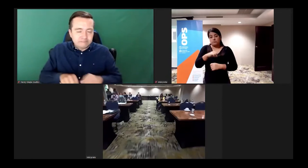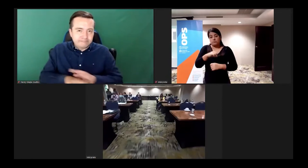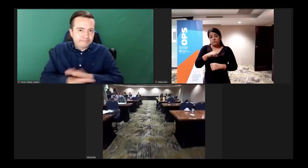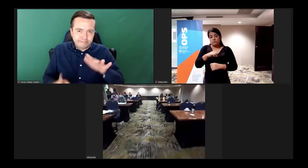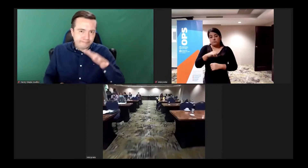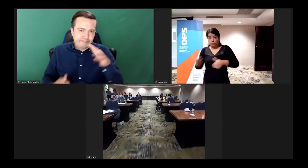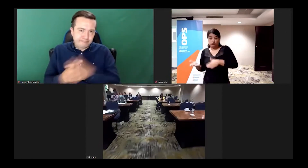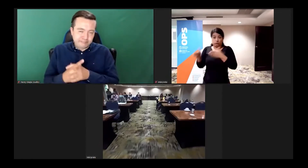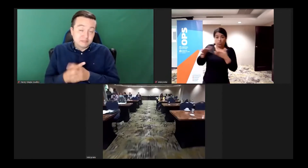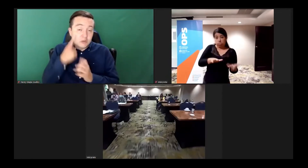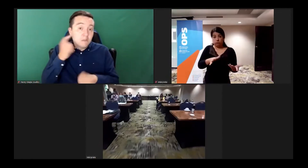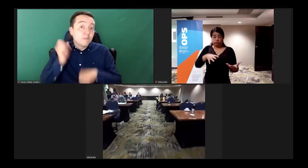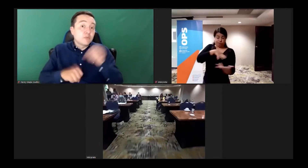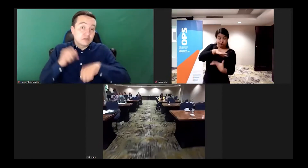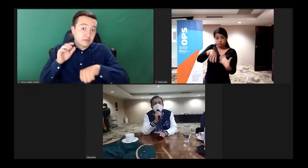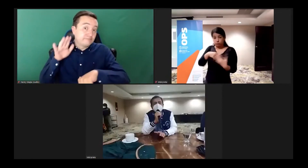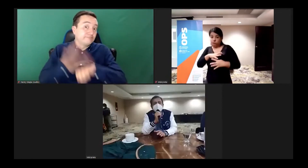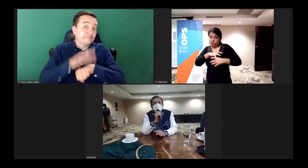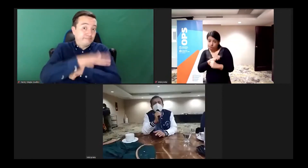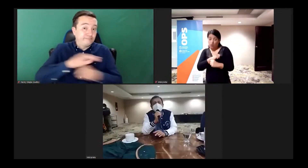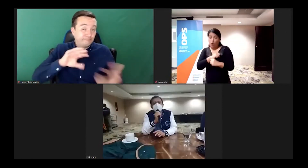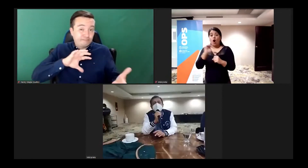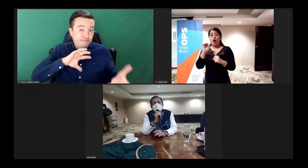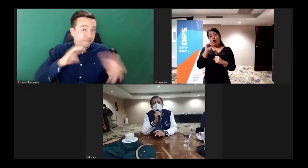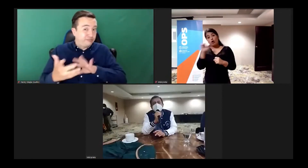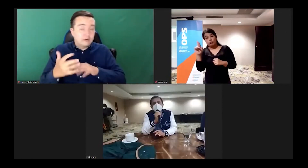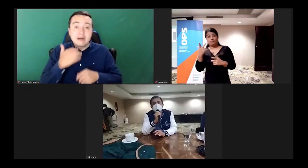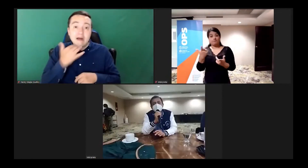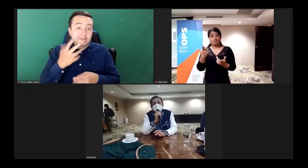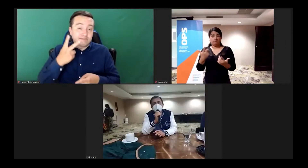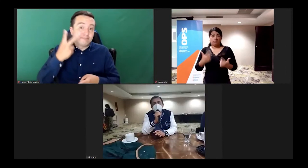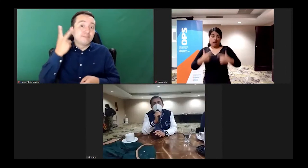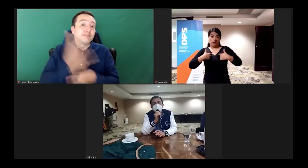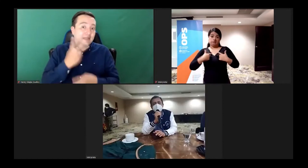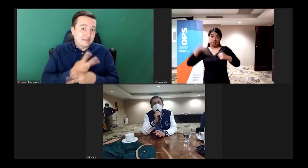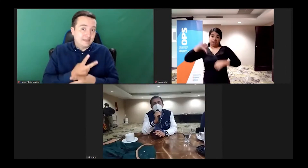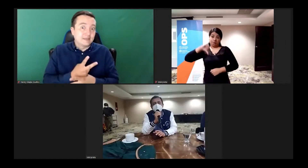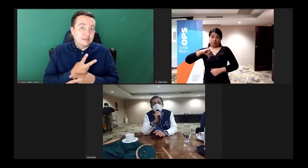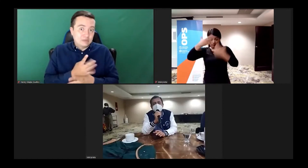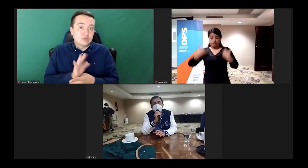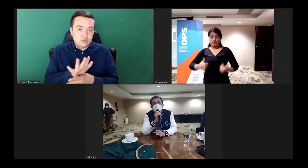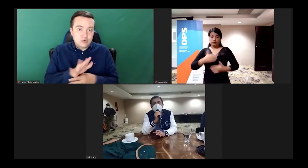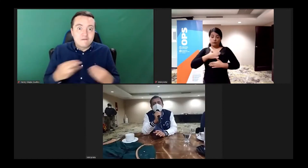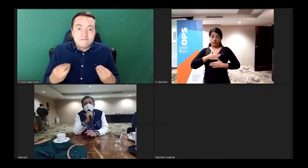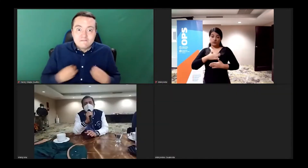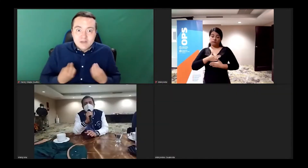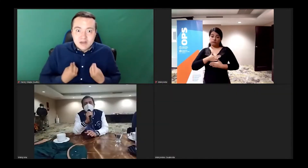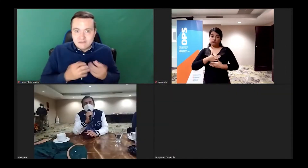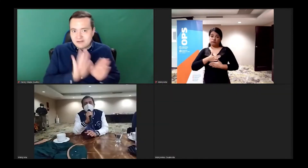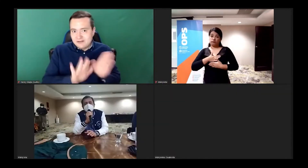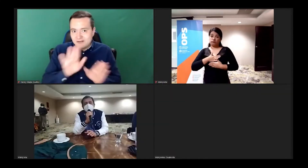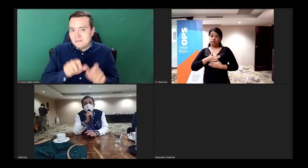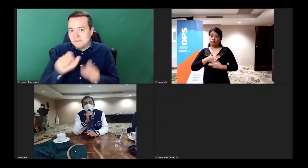digamos que, estragos o tal vez poner en peligro la vida de la persona. Así